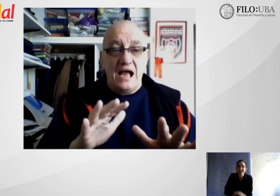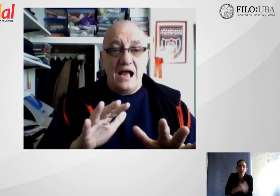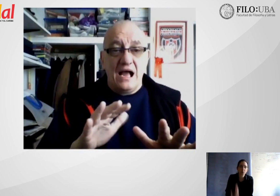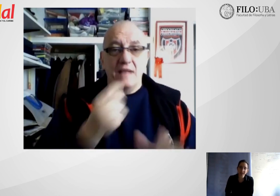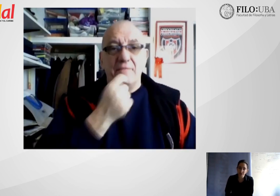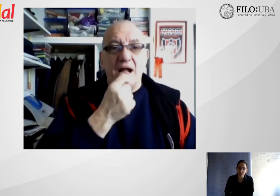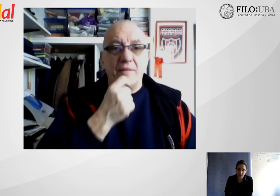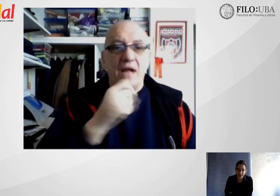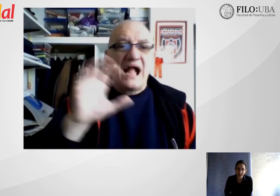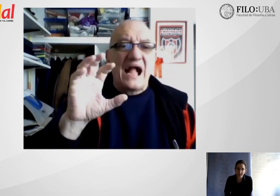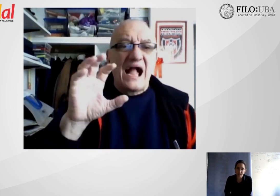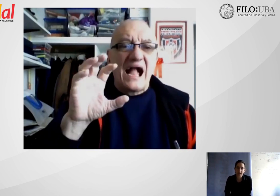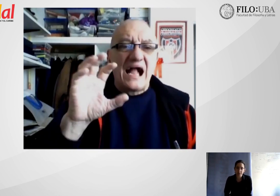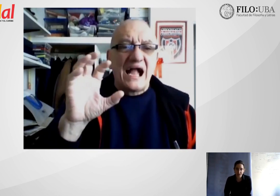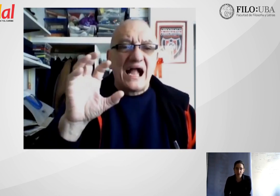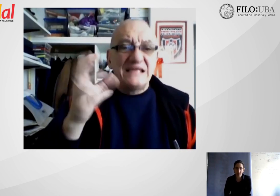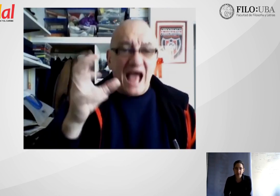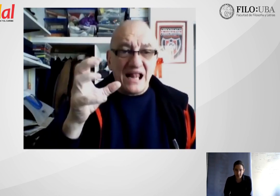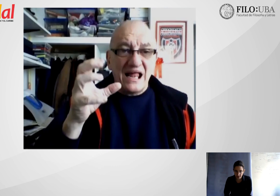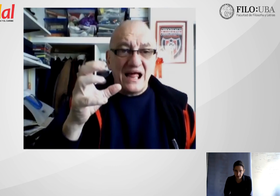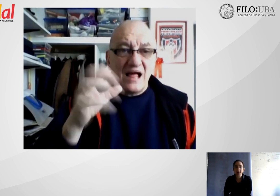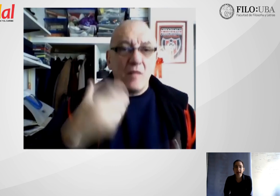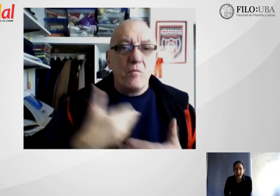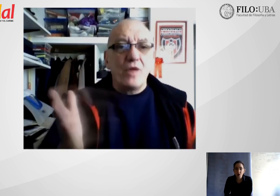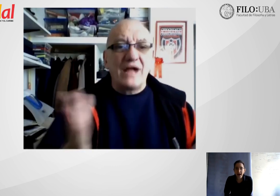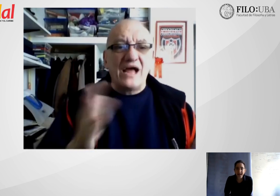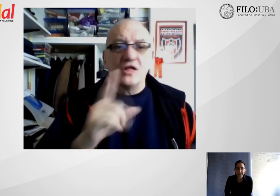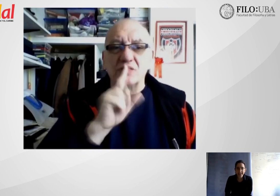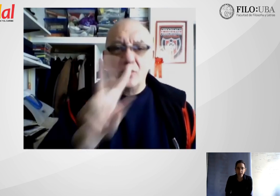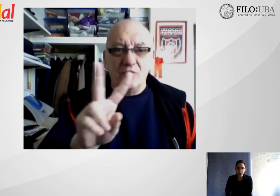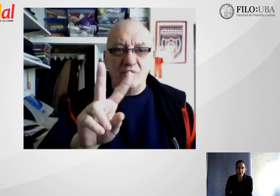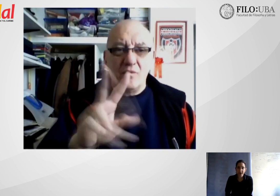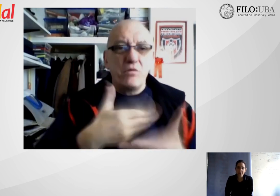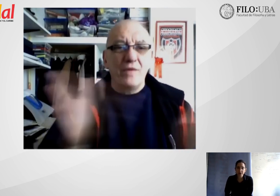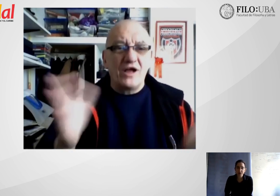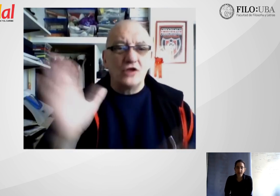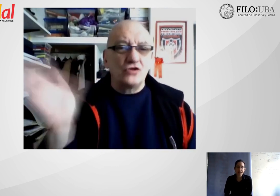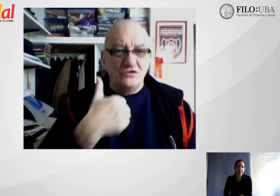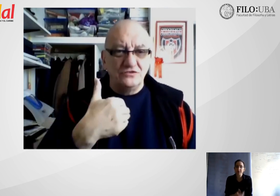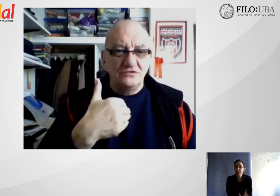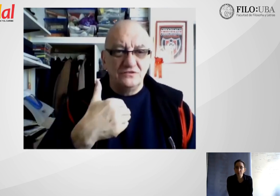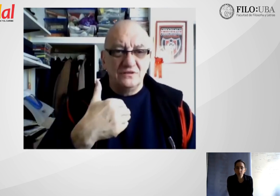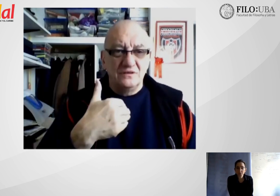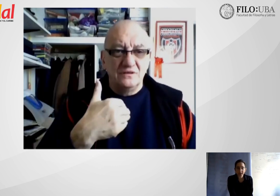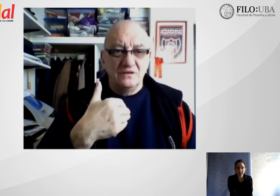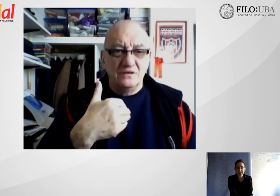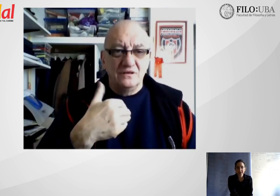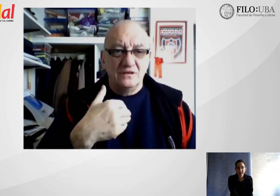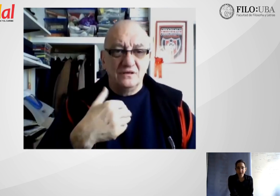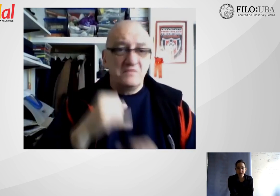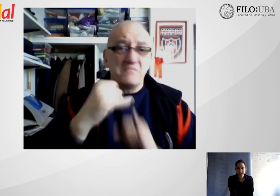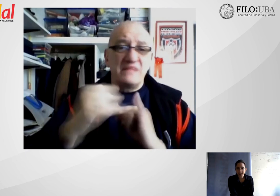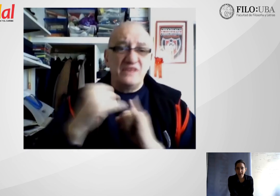no se tiene en cuenta estas cuestiones que tienen que ver con la interpretación en lengua de señas. En los canales, por ejemplo, en la televisión